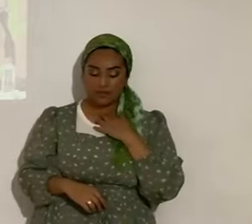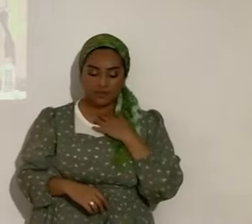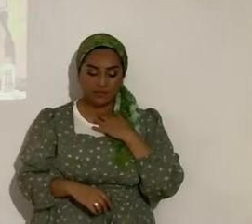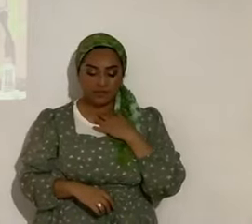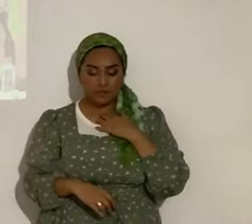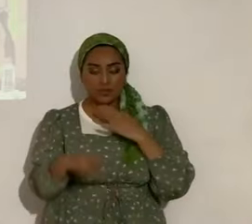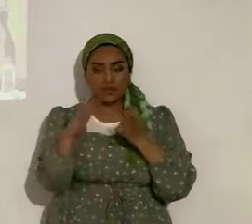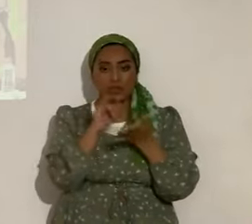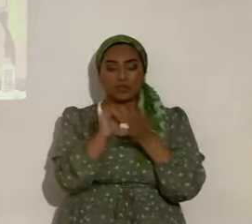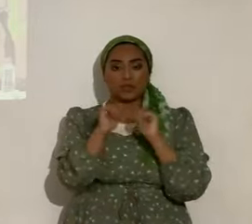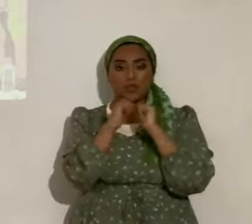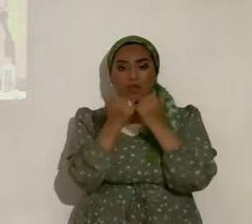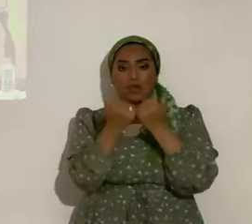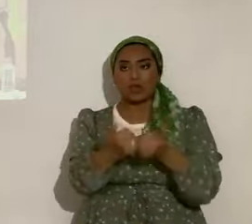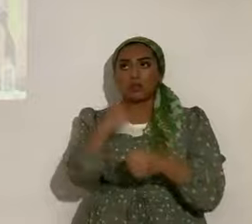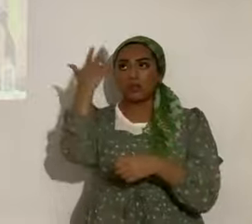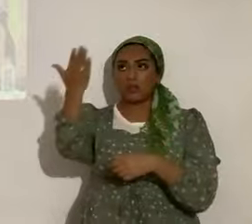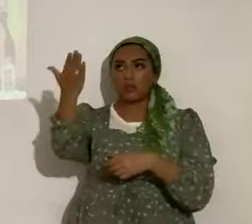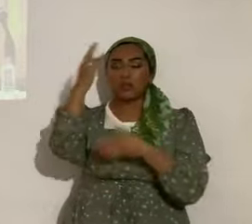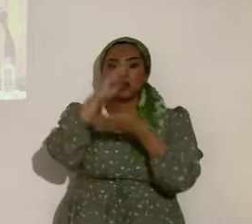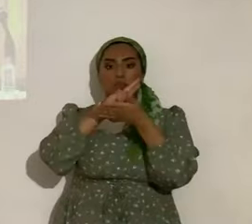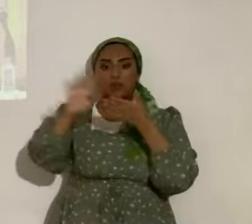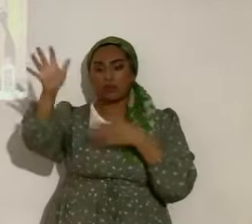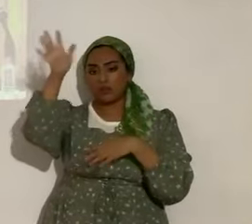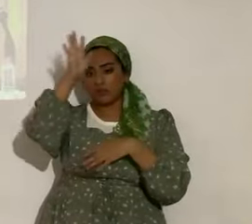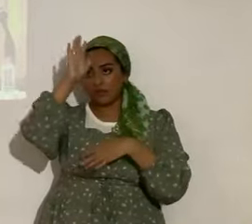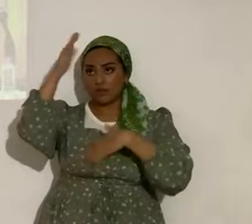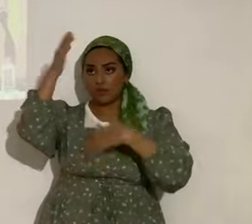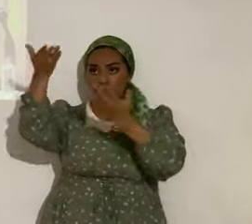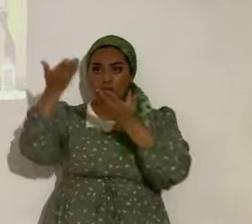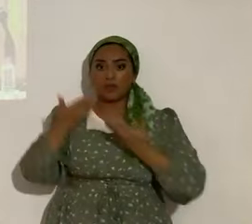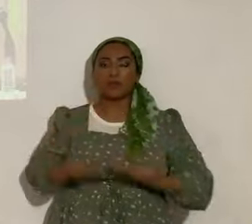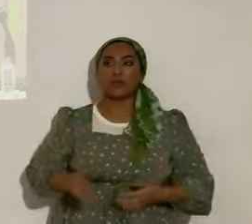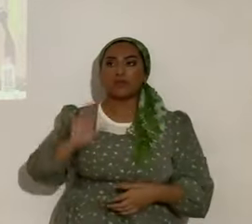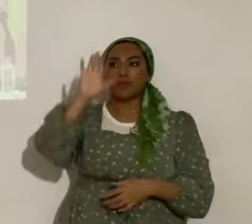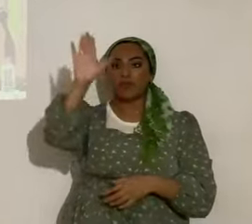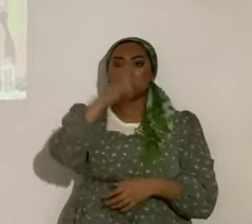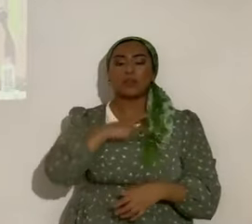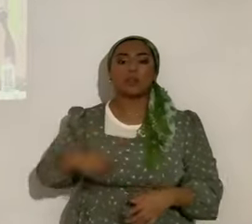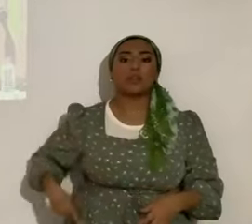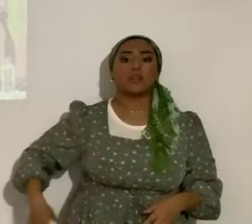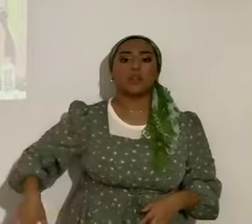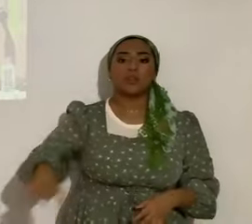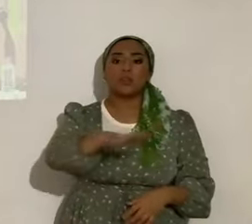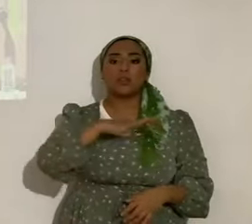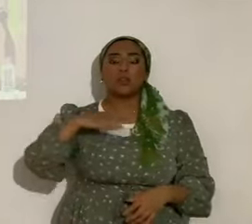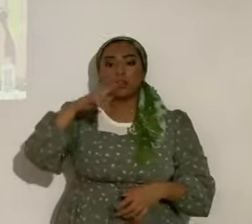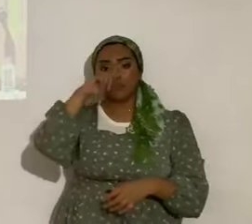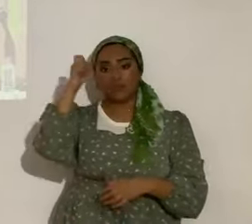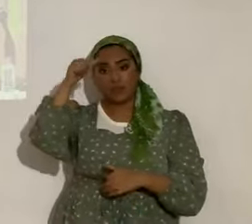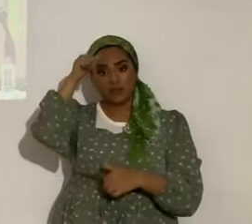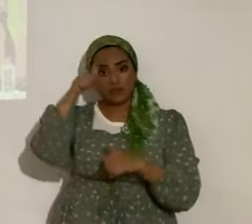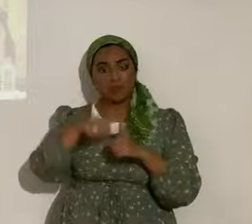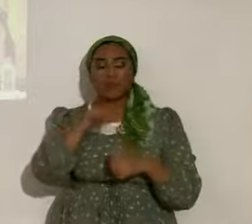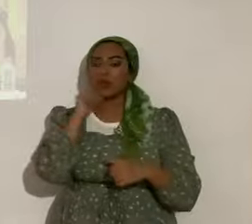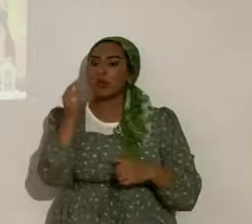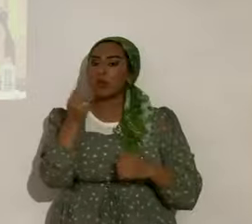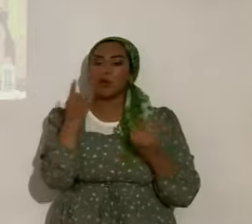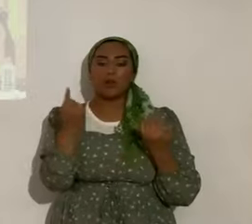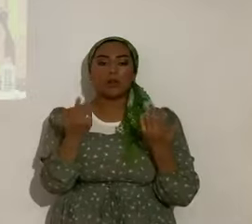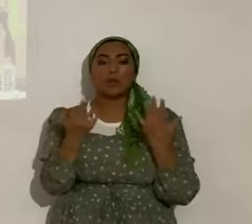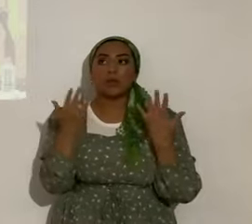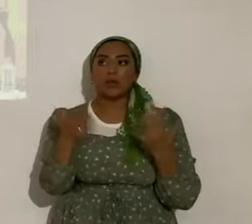Entonces así el Padre Eterno nos da su reino. Porque recuerden que no solamente estamos esperando que